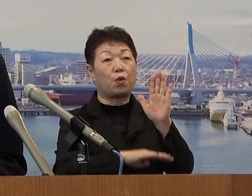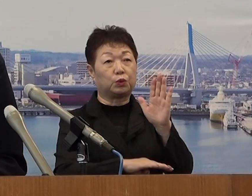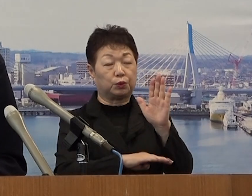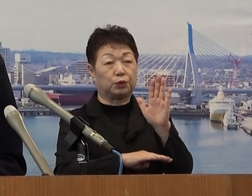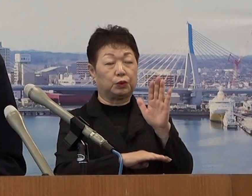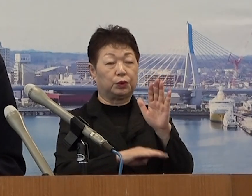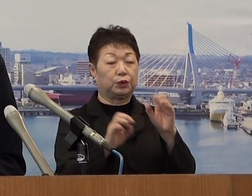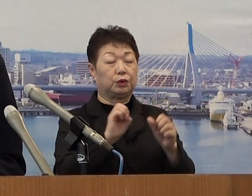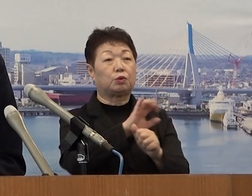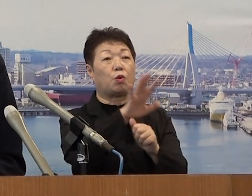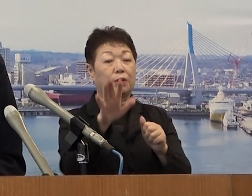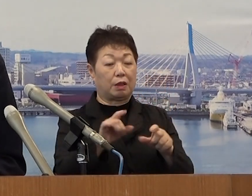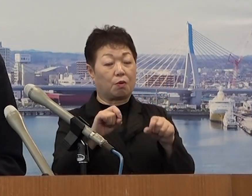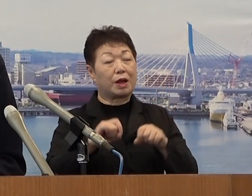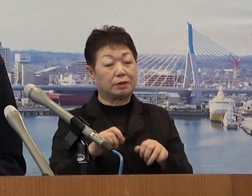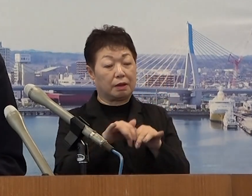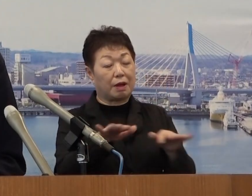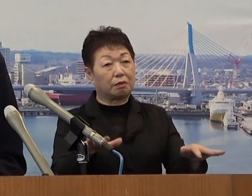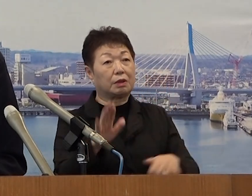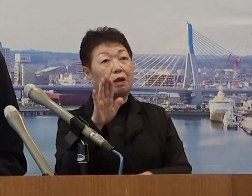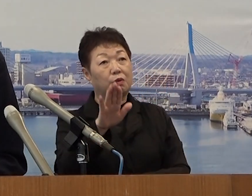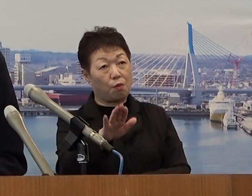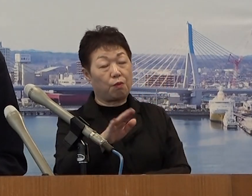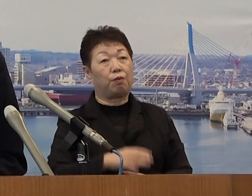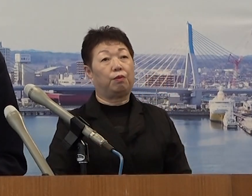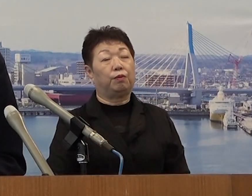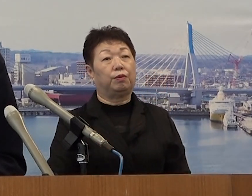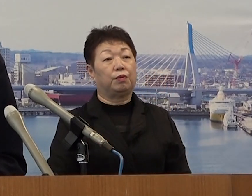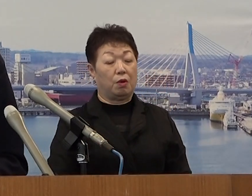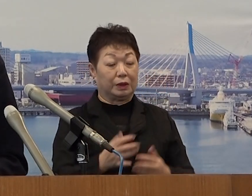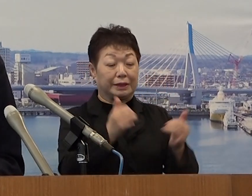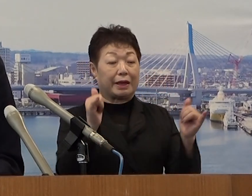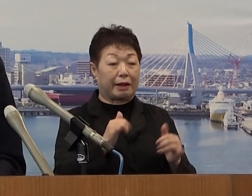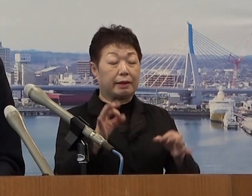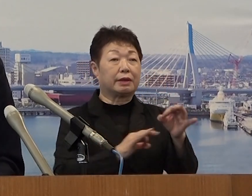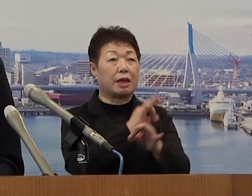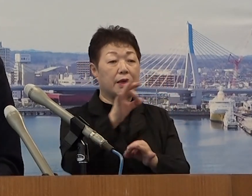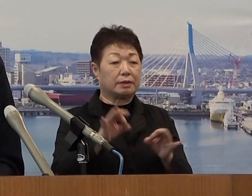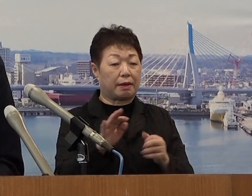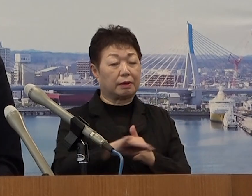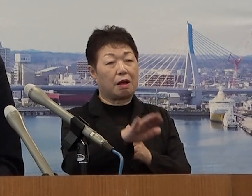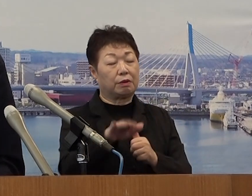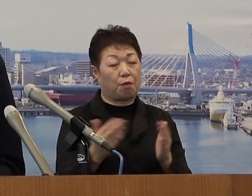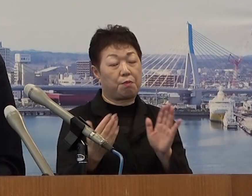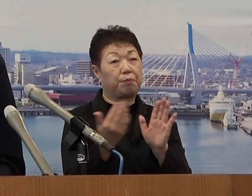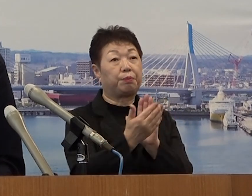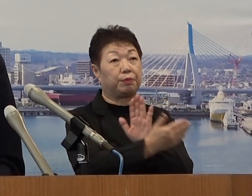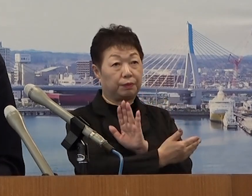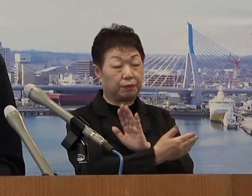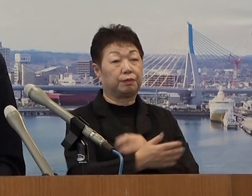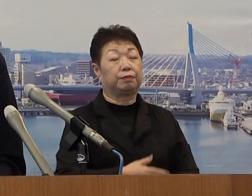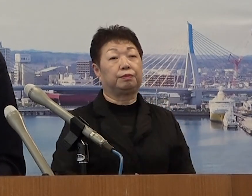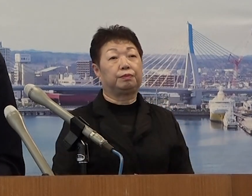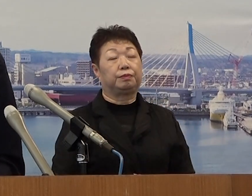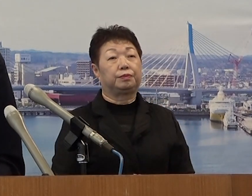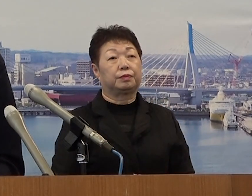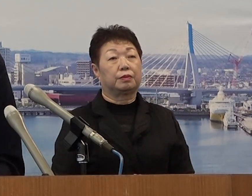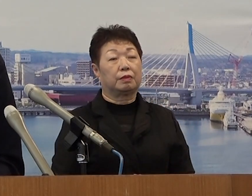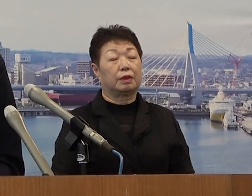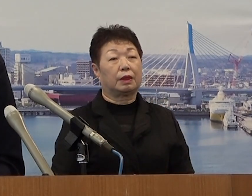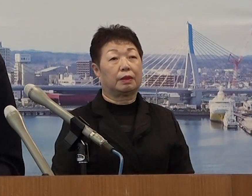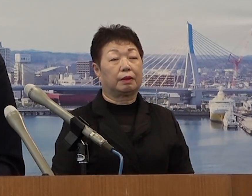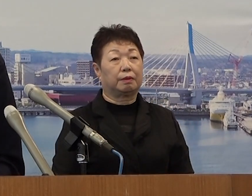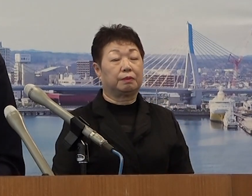新型コロナウイルス感染症拡大後の社会経済環境の変化などを踏まえて、産